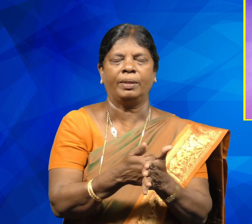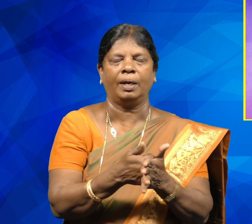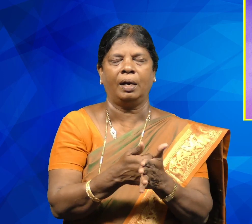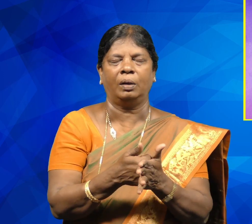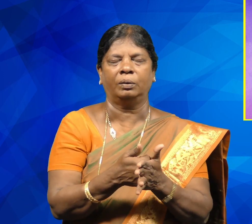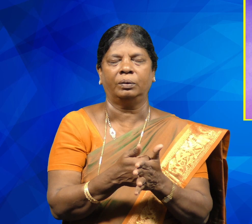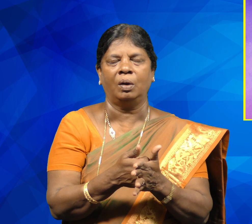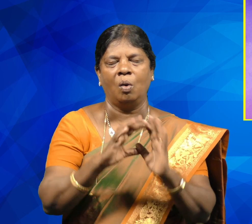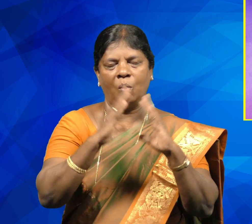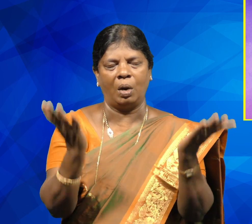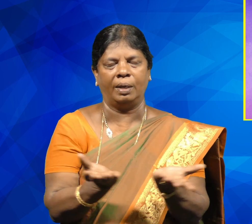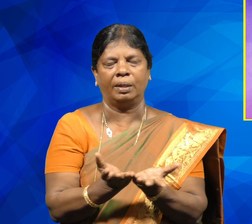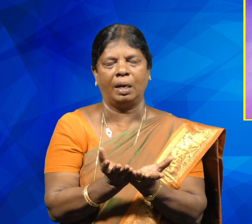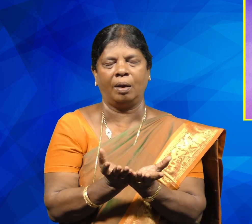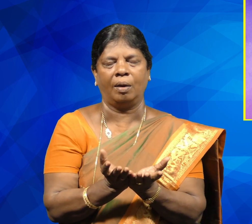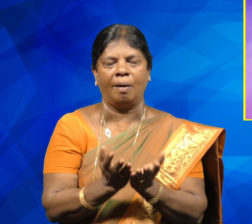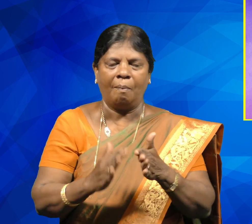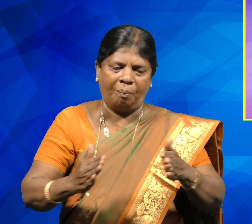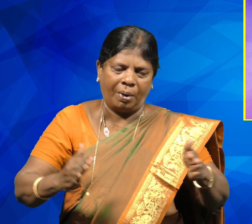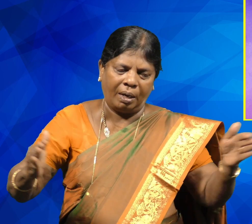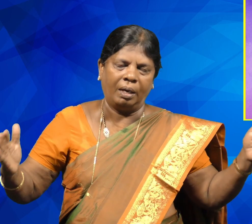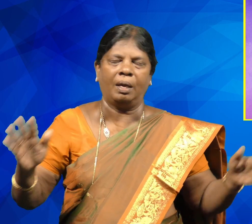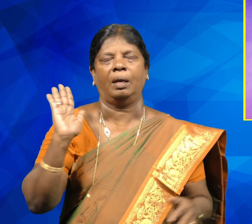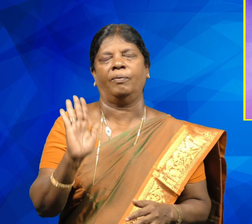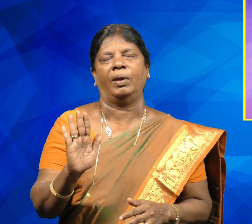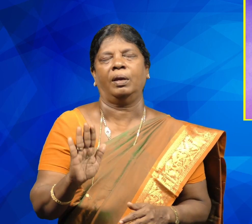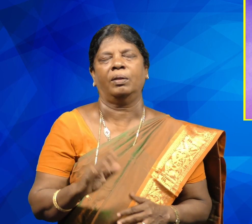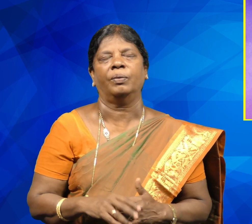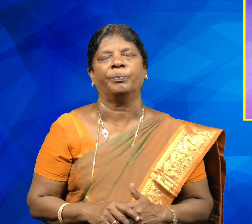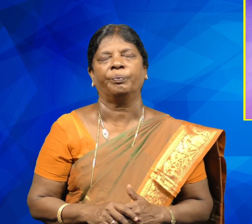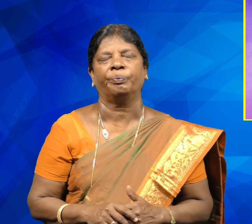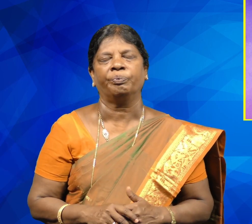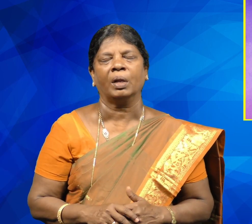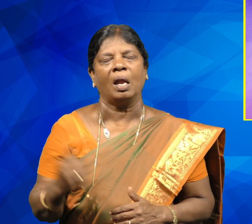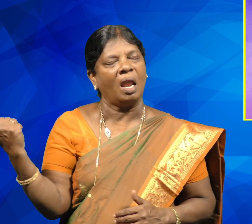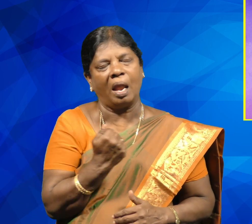பல்வேறு விபத்துக்கள் உலகத்திலே பெருகிக் கொண்டே வருகிறது.